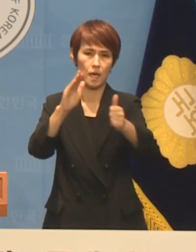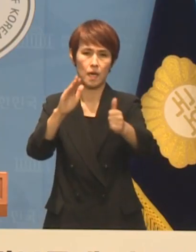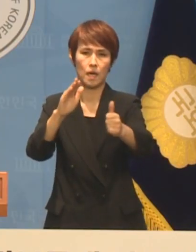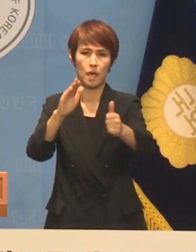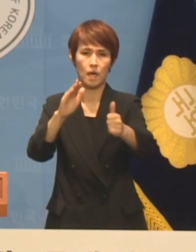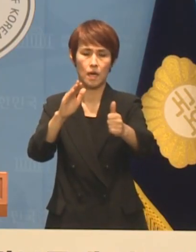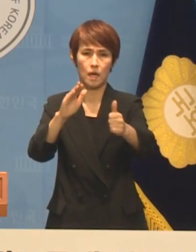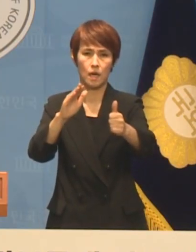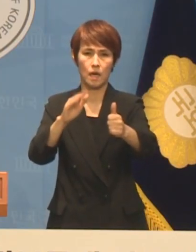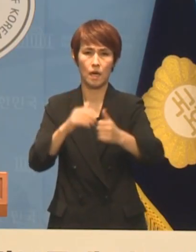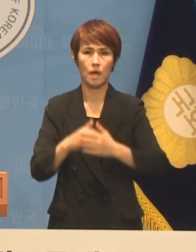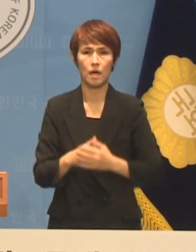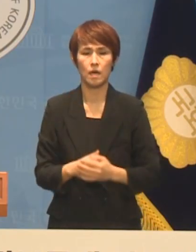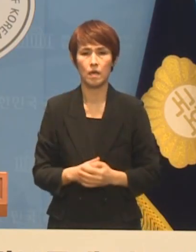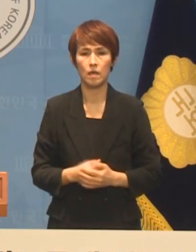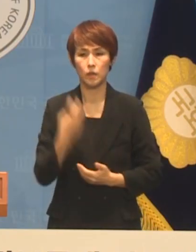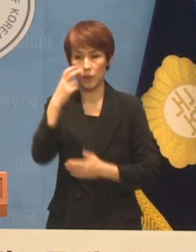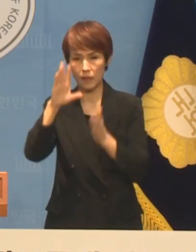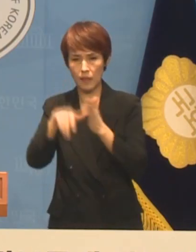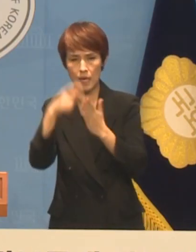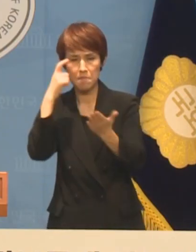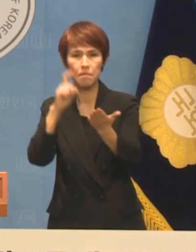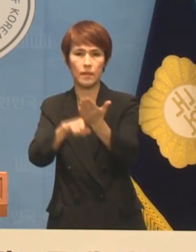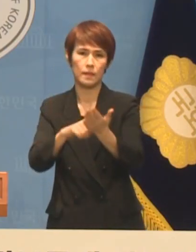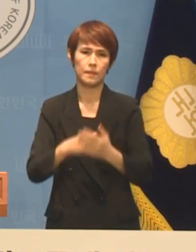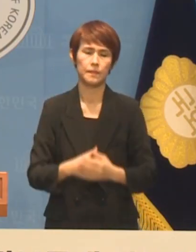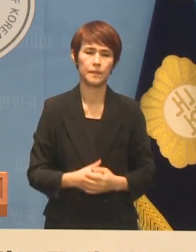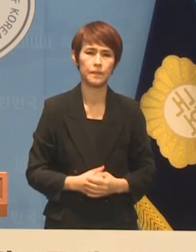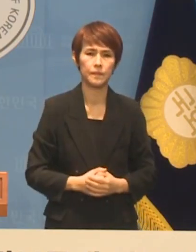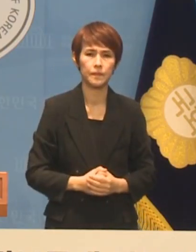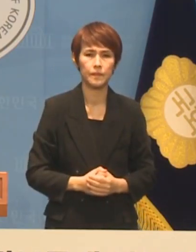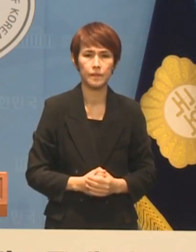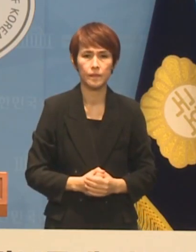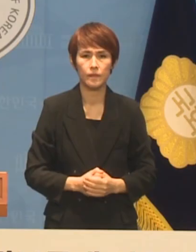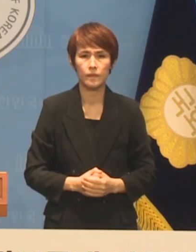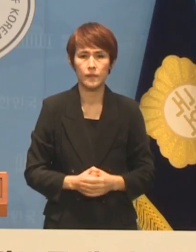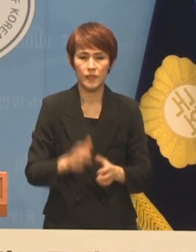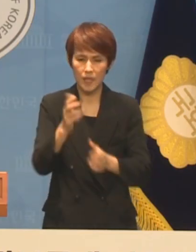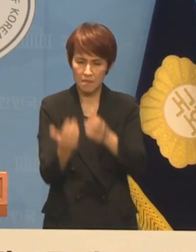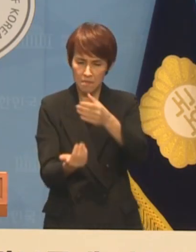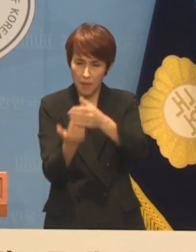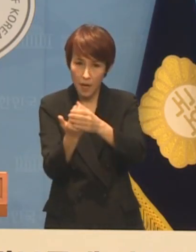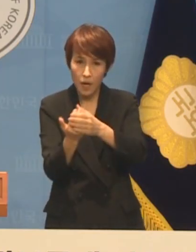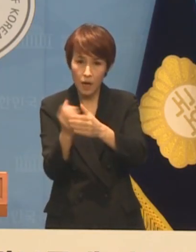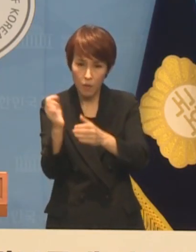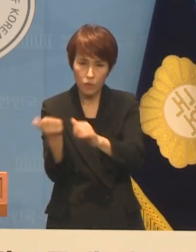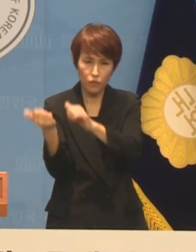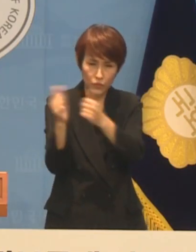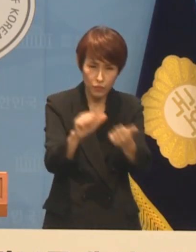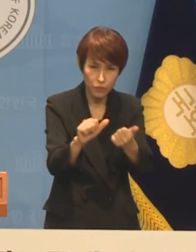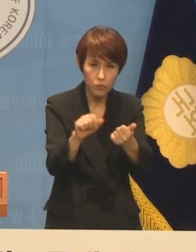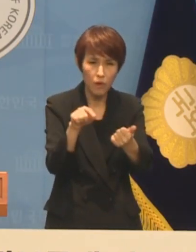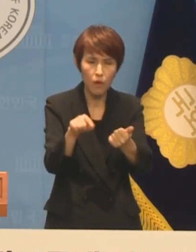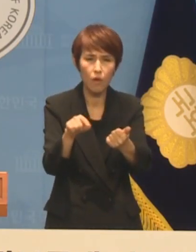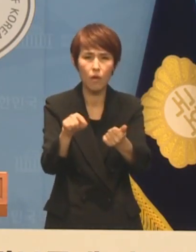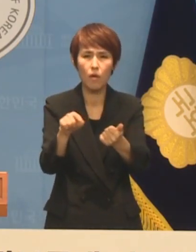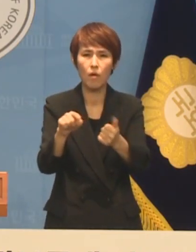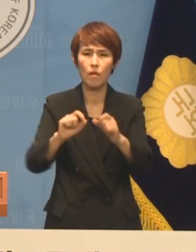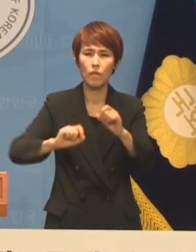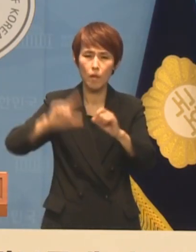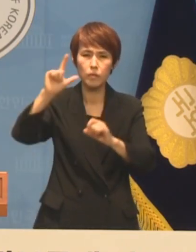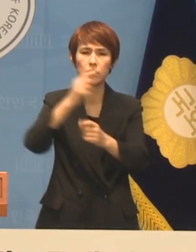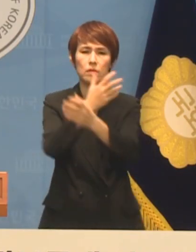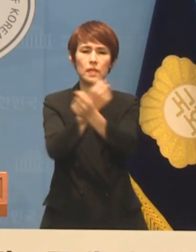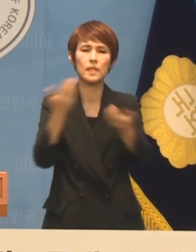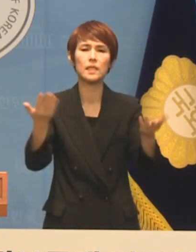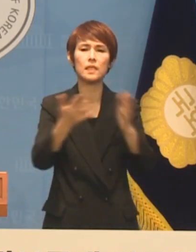것을 특조위 조사에서 밝혀냈습니다. 이처럼 산재 사망 사고는 거의 대부분이 취약한